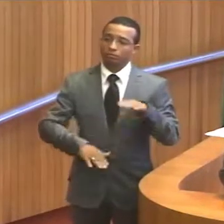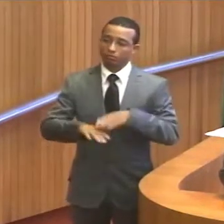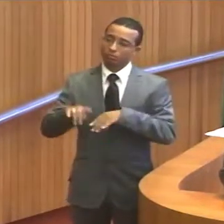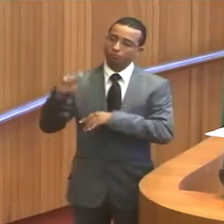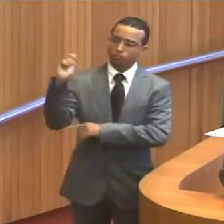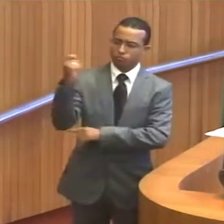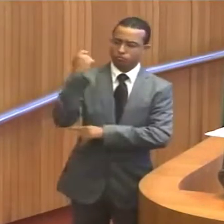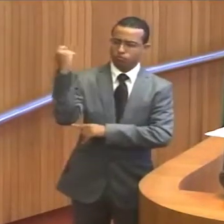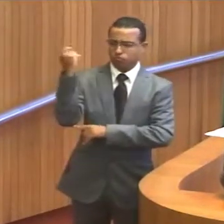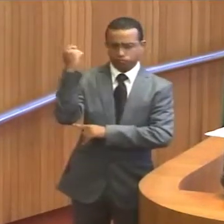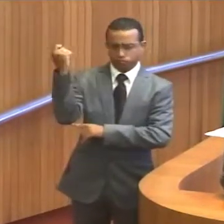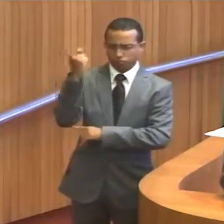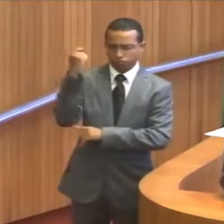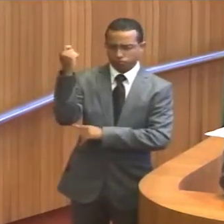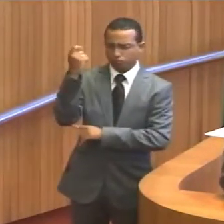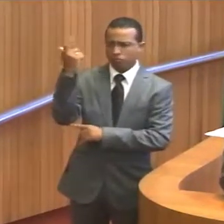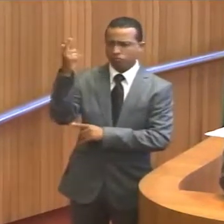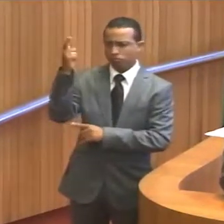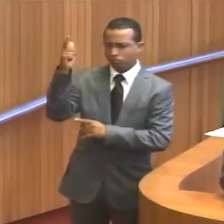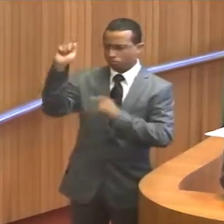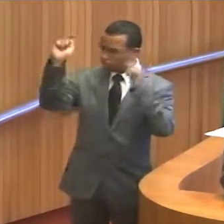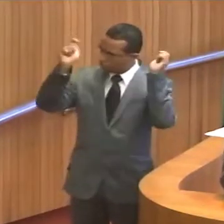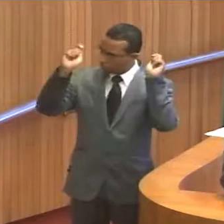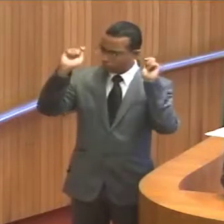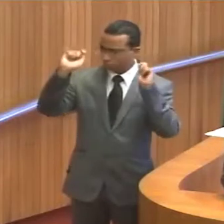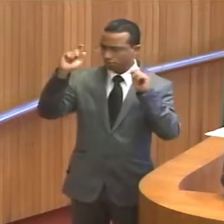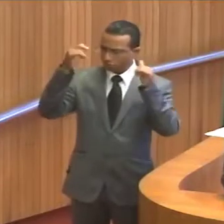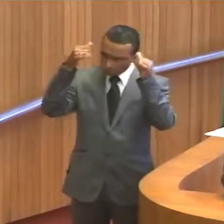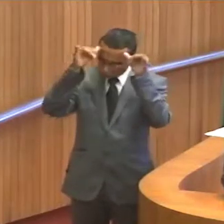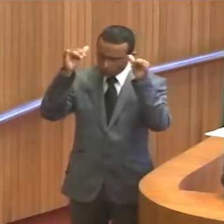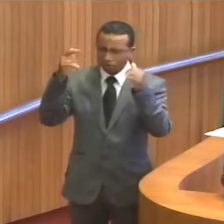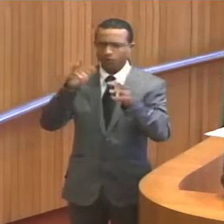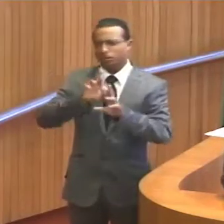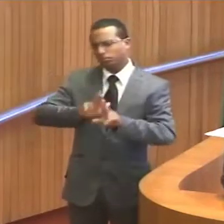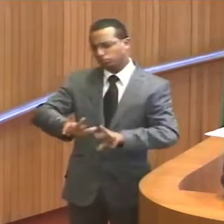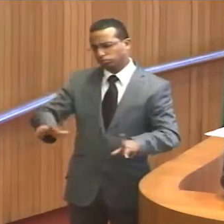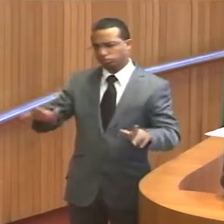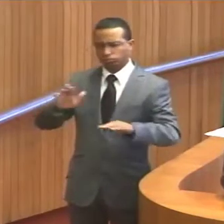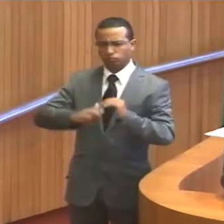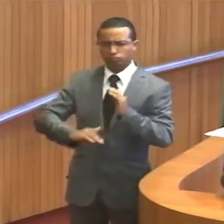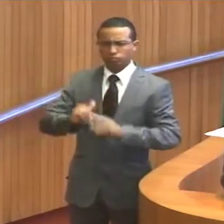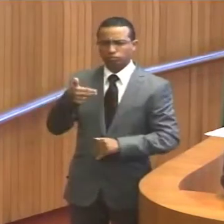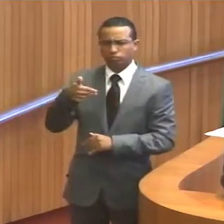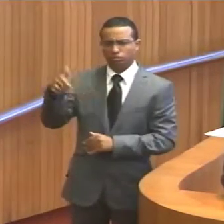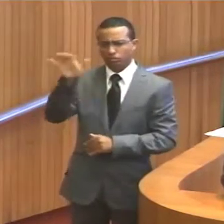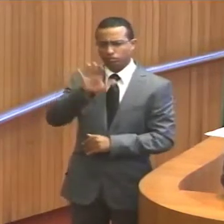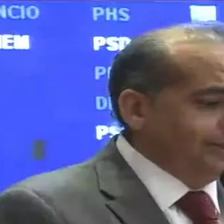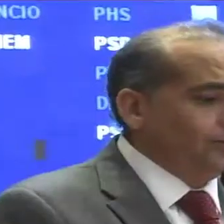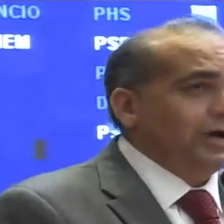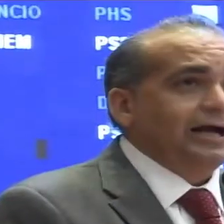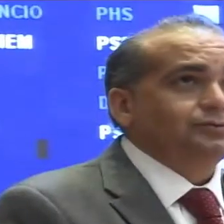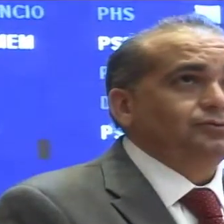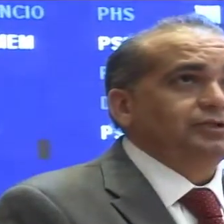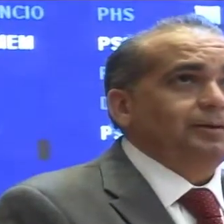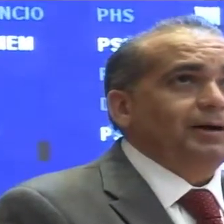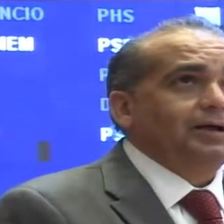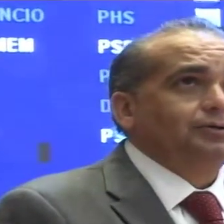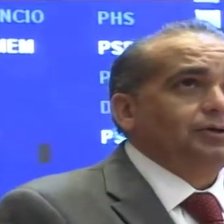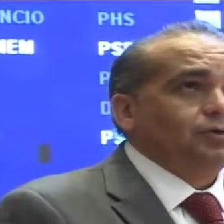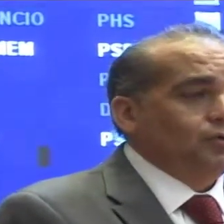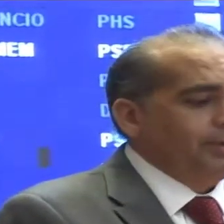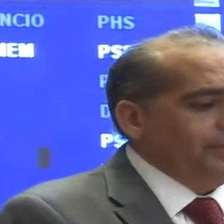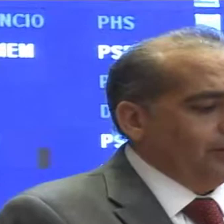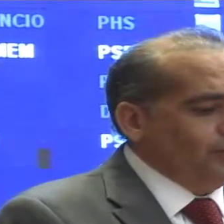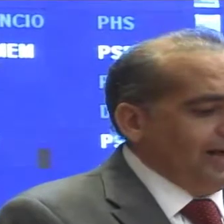uma profissão tão bem exercida por milhares e milhares de nordestinos, que na lida do gado, no